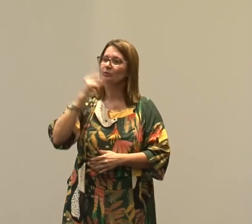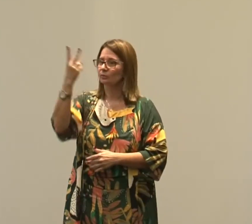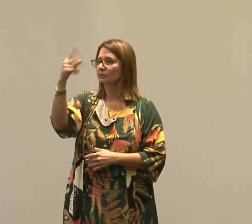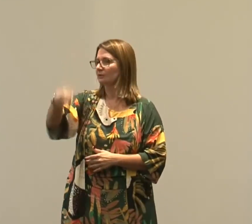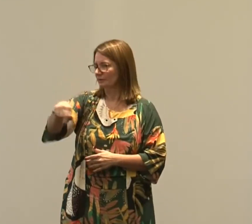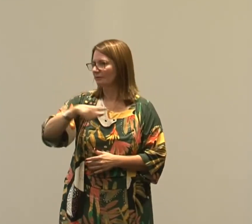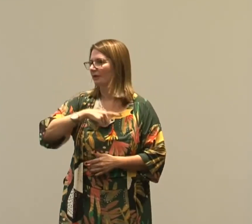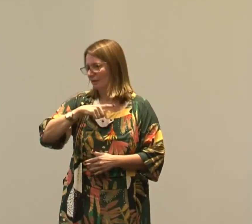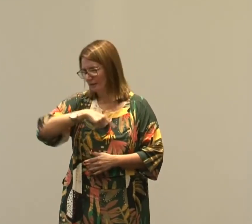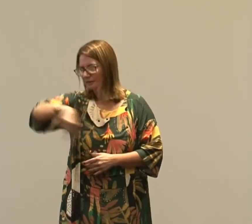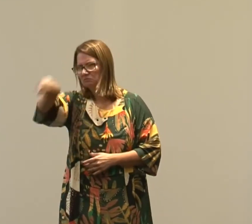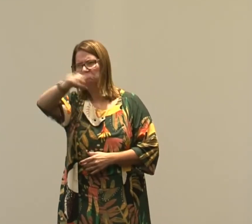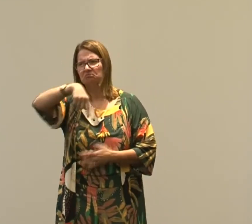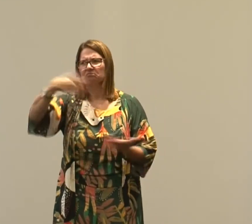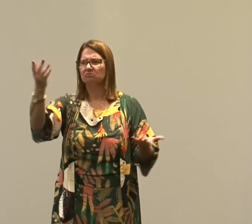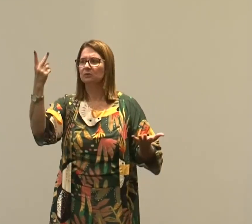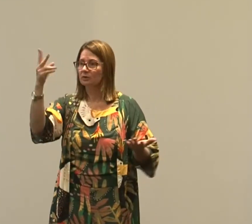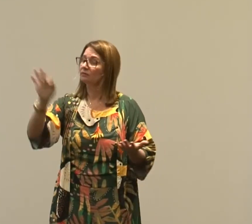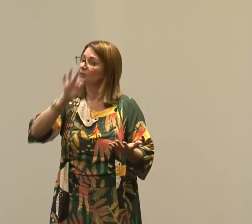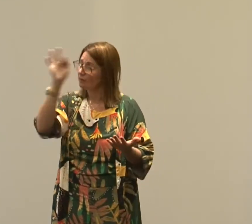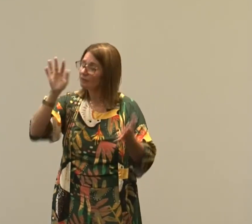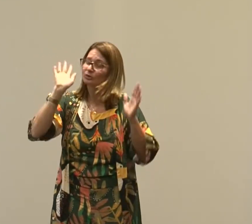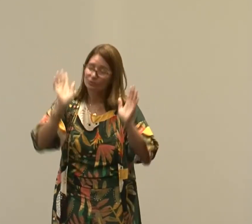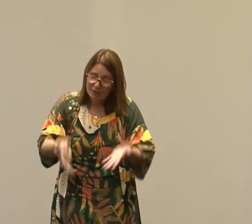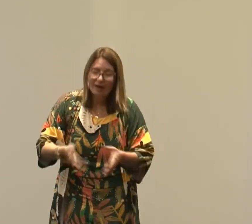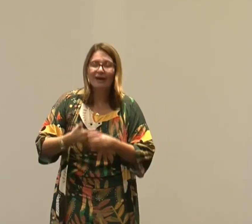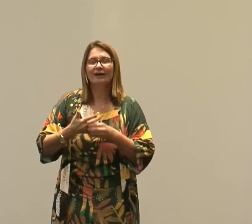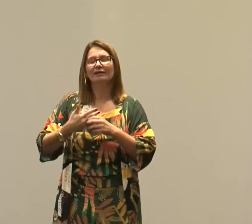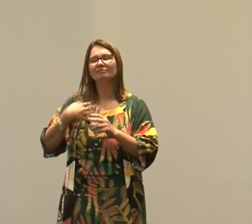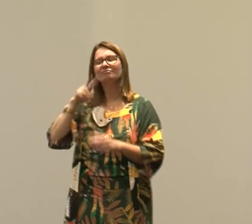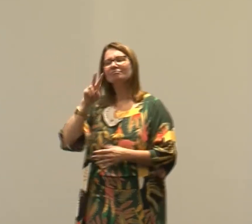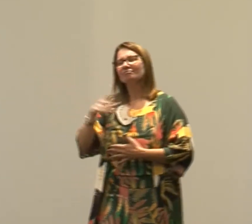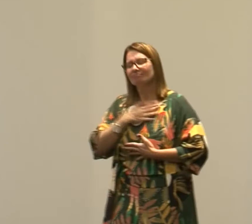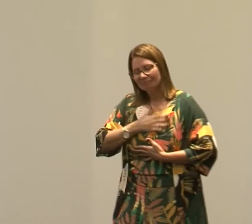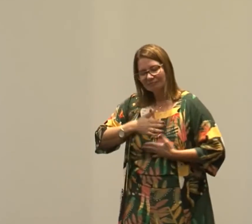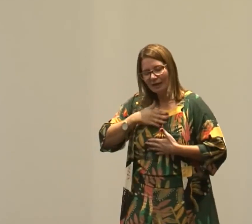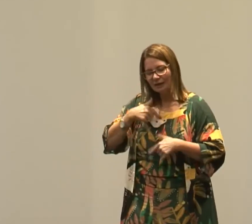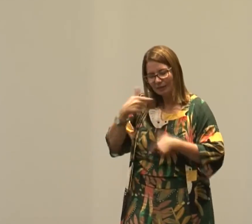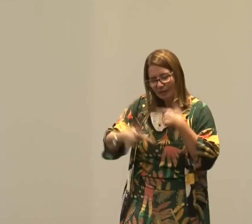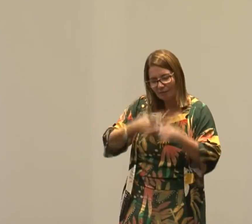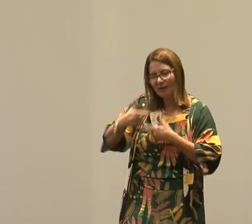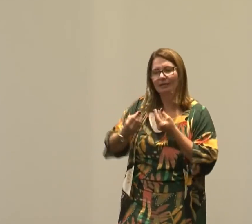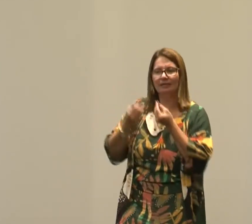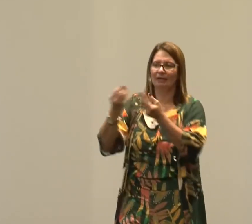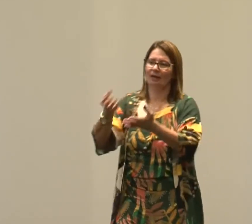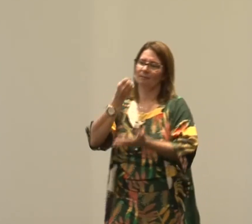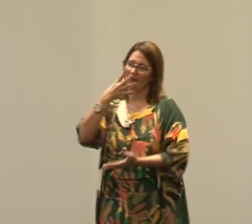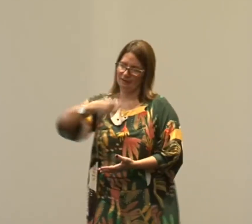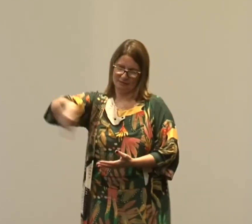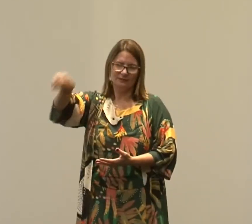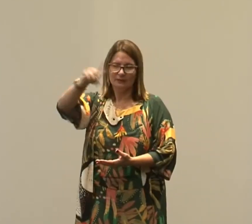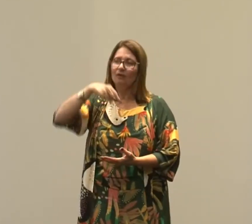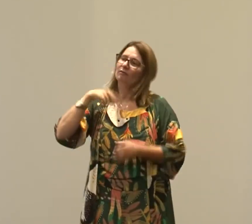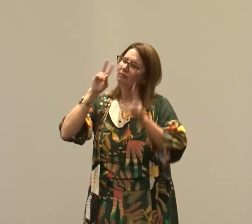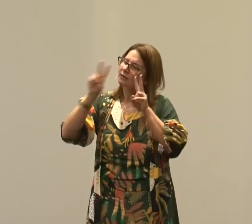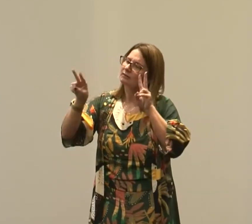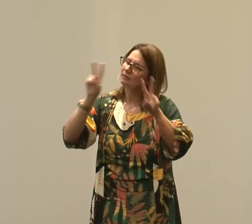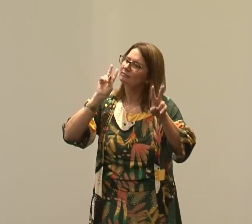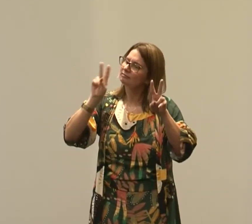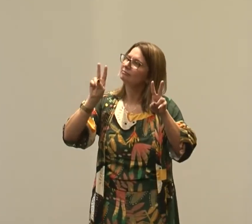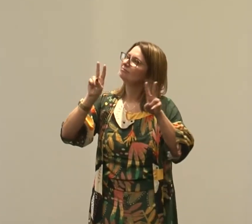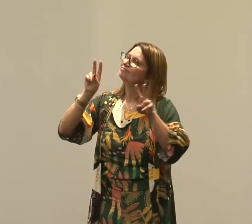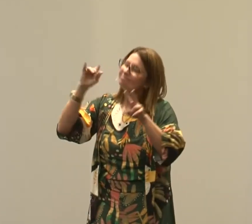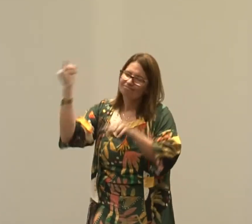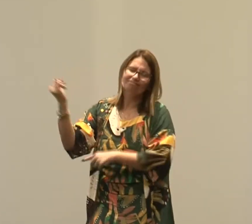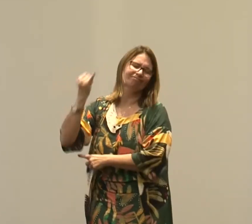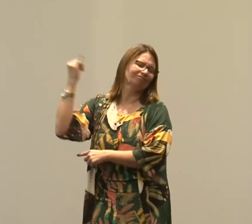se desenvolvendo e chegando à faculdade, nós temos surdos em faculdades, em pós-graduações, e esse trabalho é para que